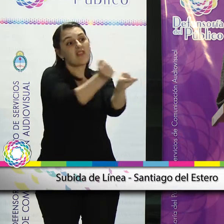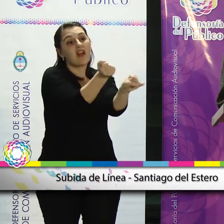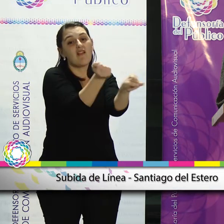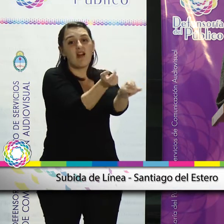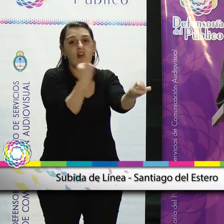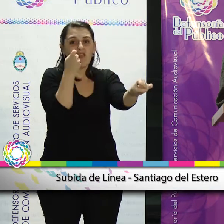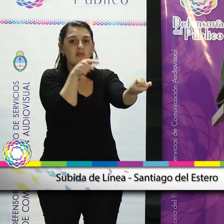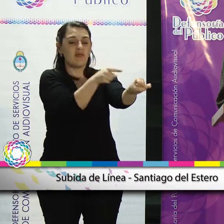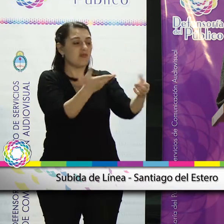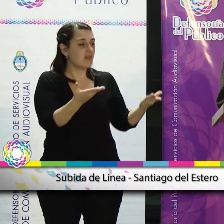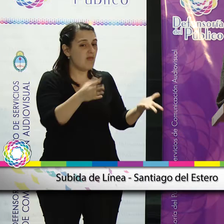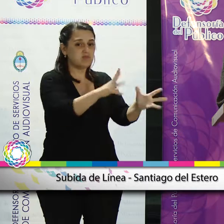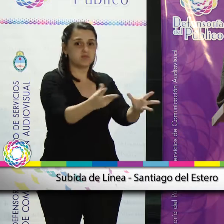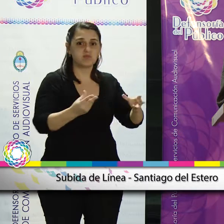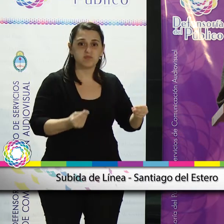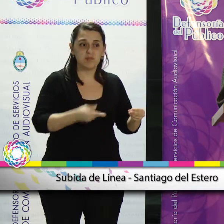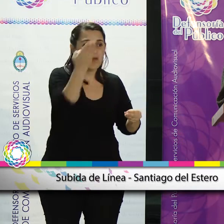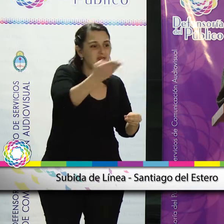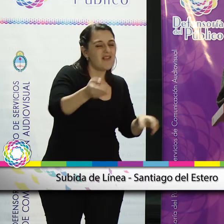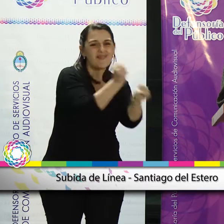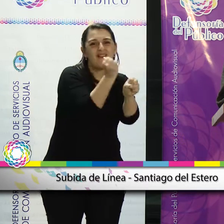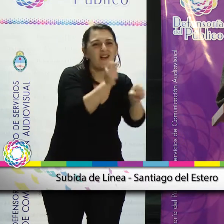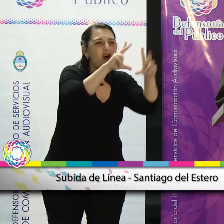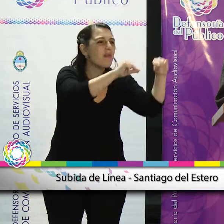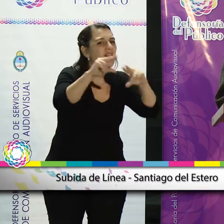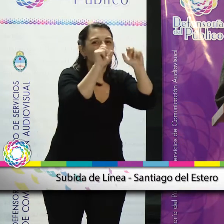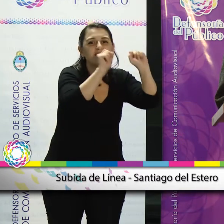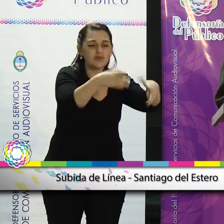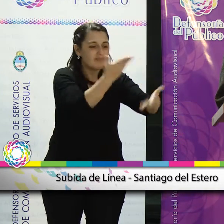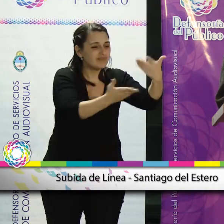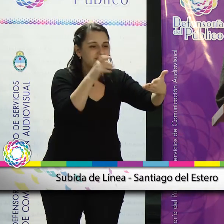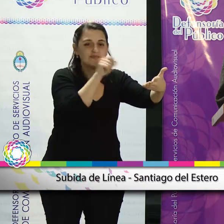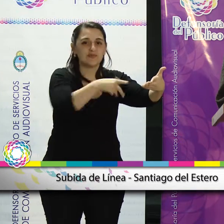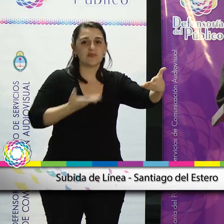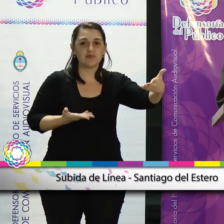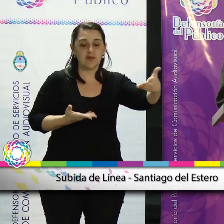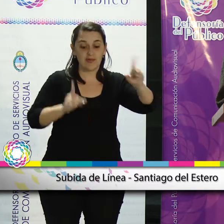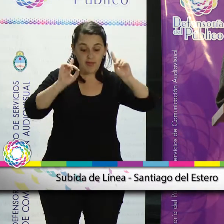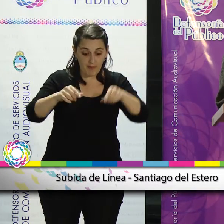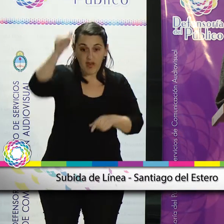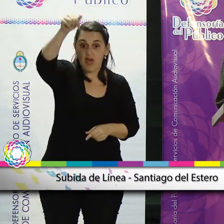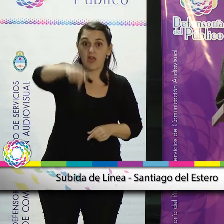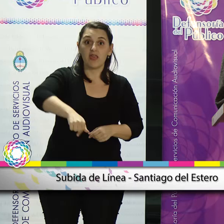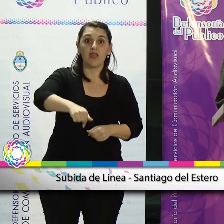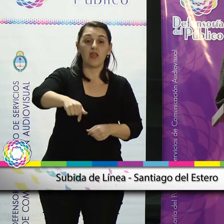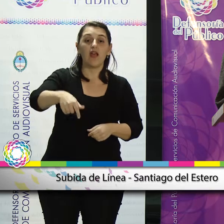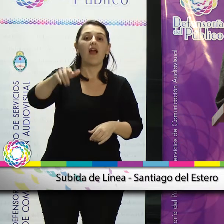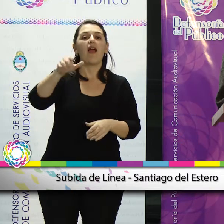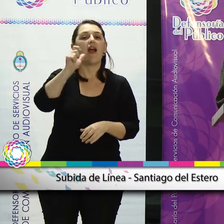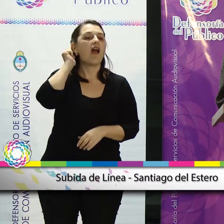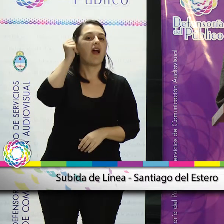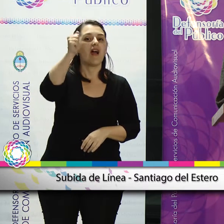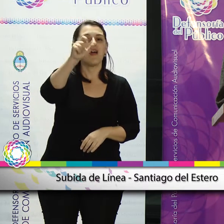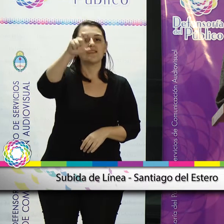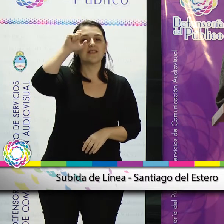íntegramente por una cooperativa integrada por sus propios trabajadores sin ir más lejos también aquí la redacción de la gaceta se encuentra en